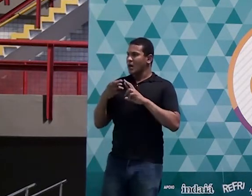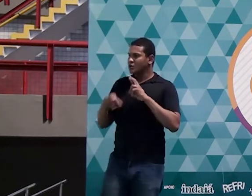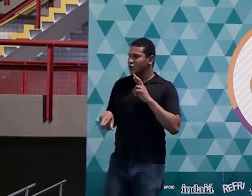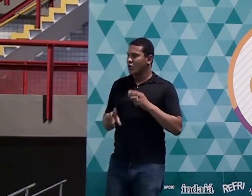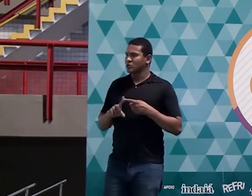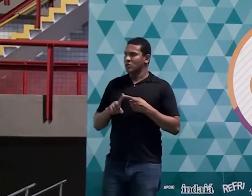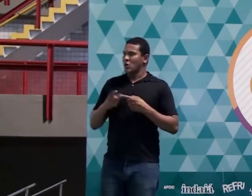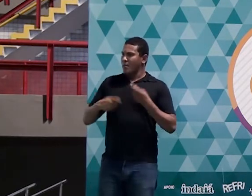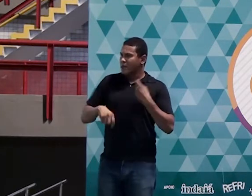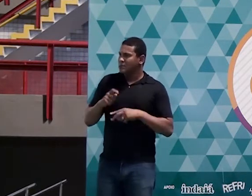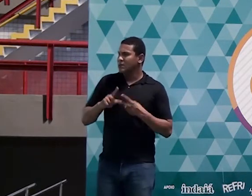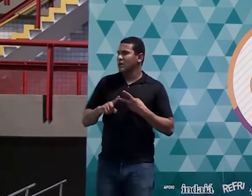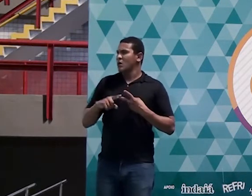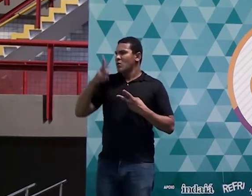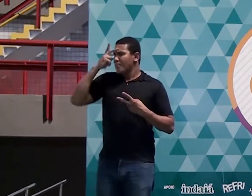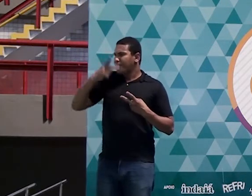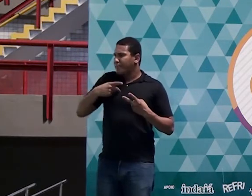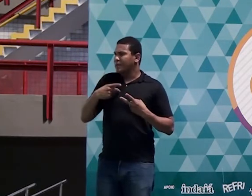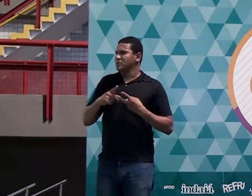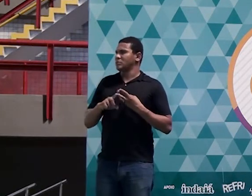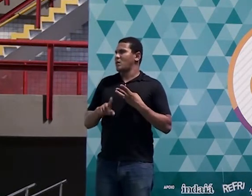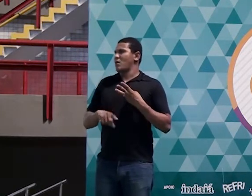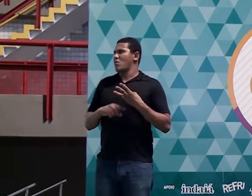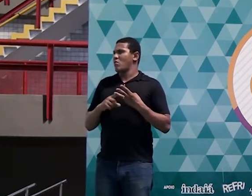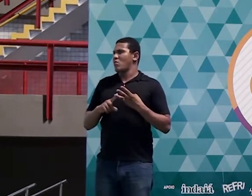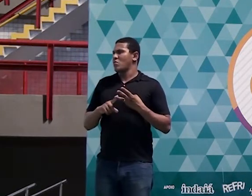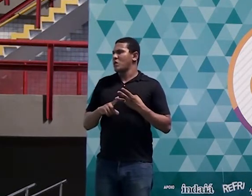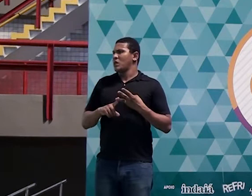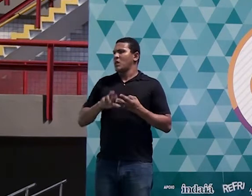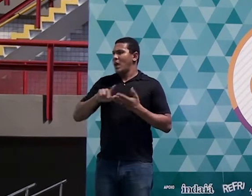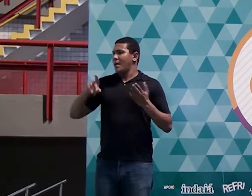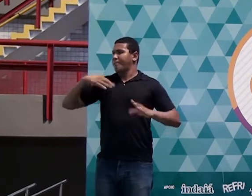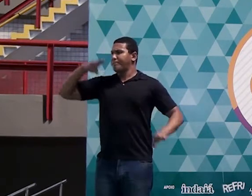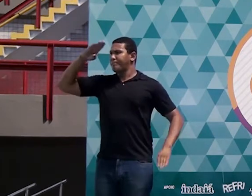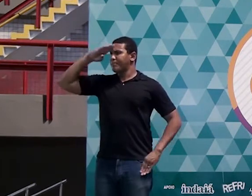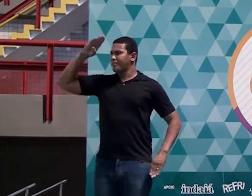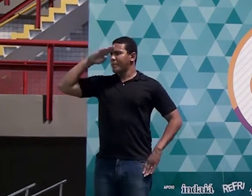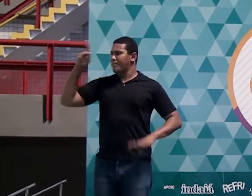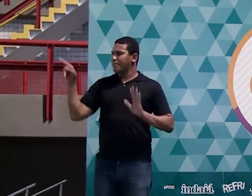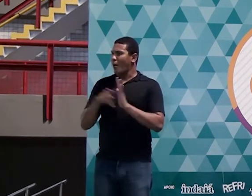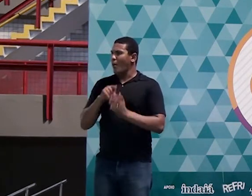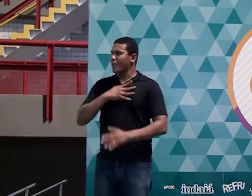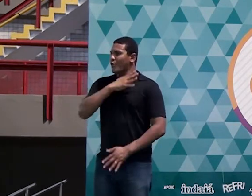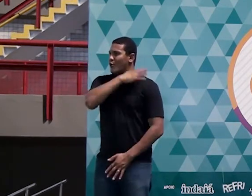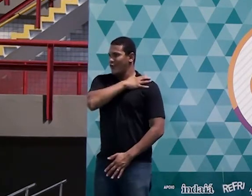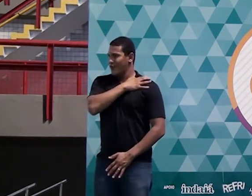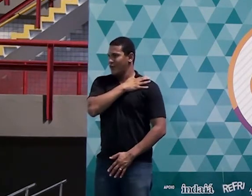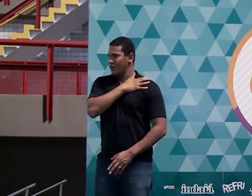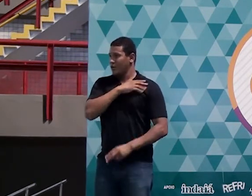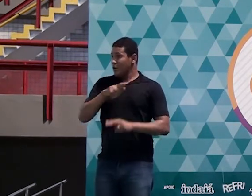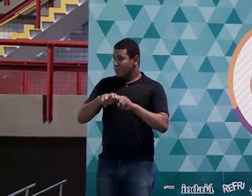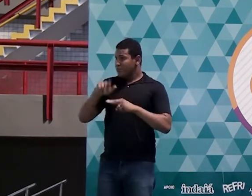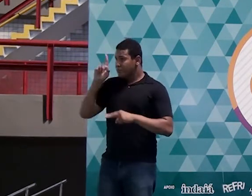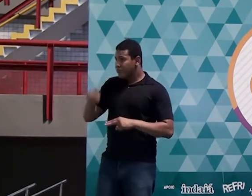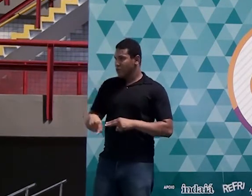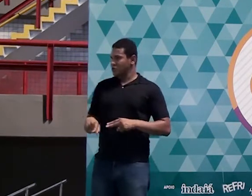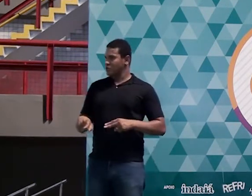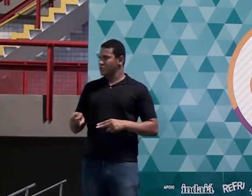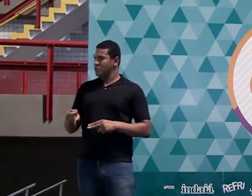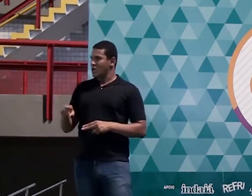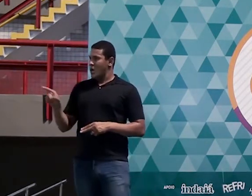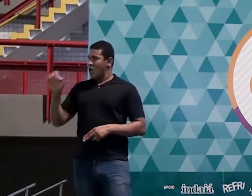motivos pessoais e motivos militares. A verdade é que a Europa montou 5